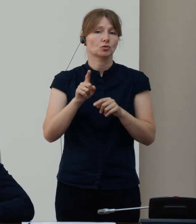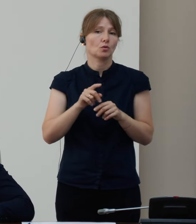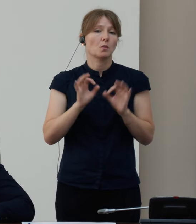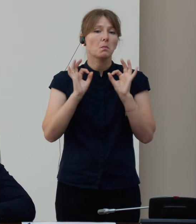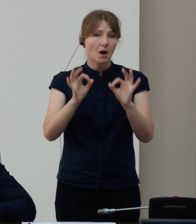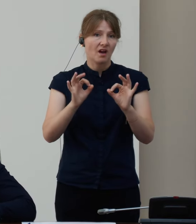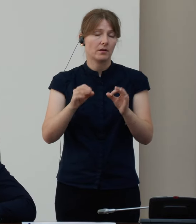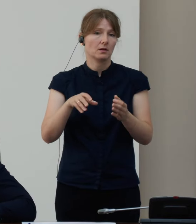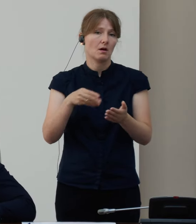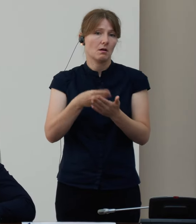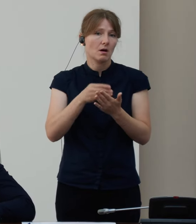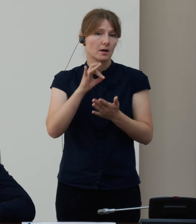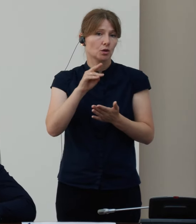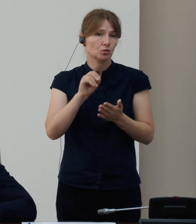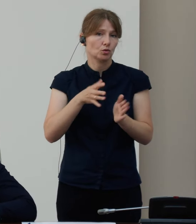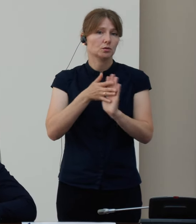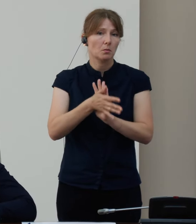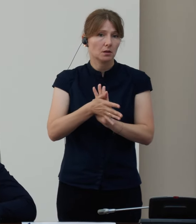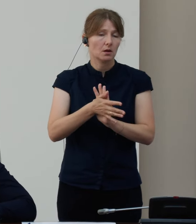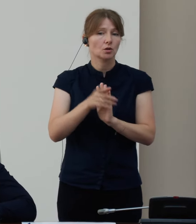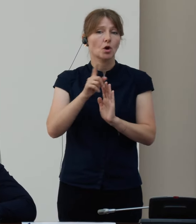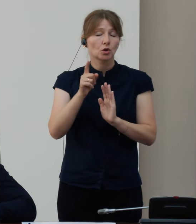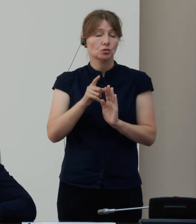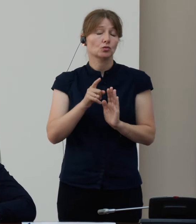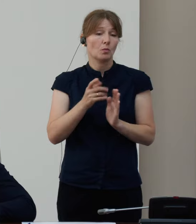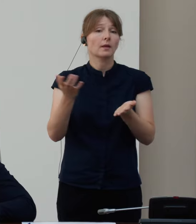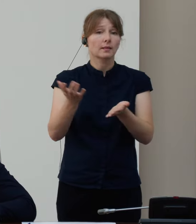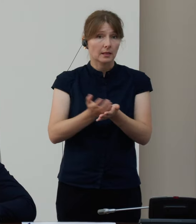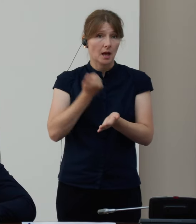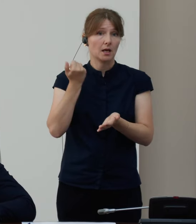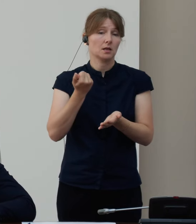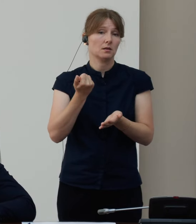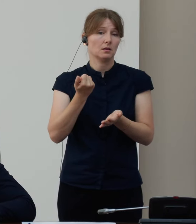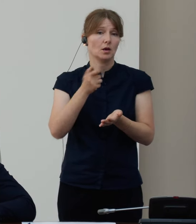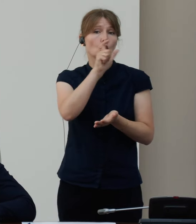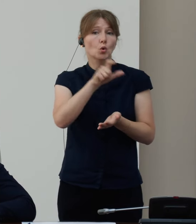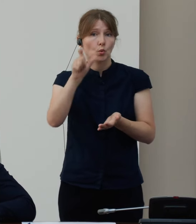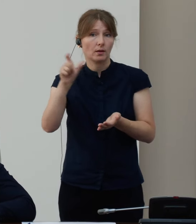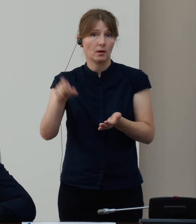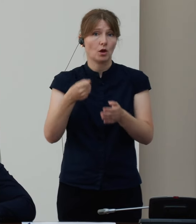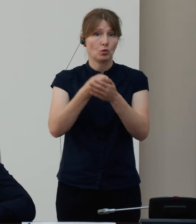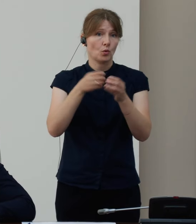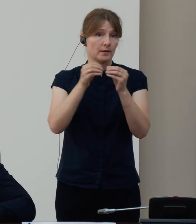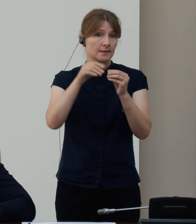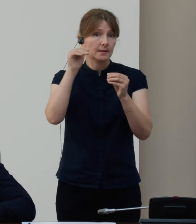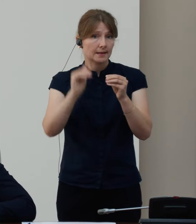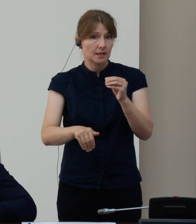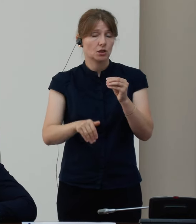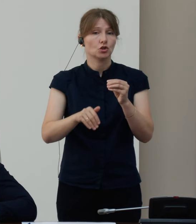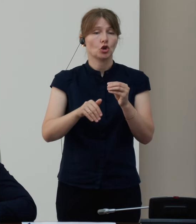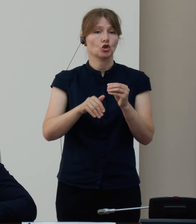resurse și să ajungem la acea țintă de 10.000 de colegi și colegi ai noștri care